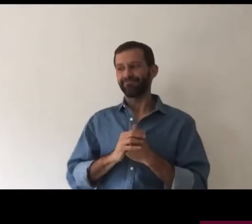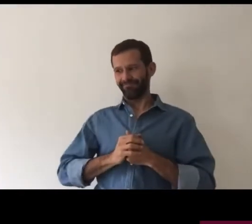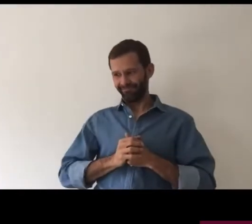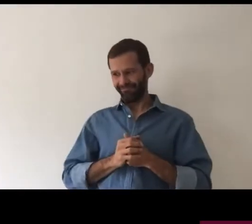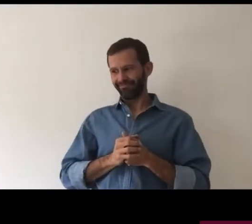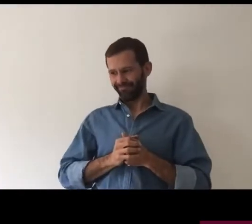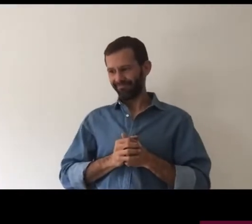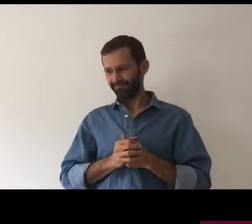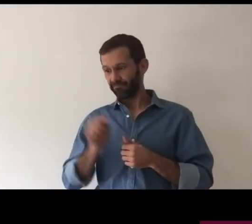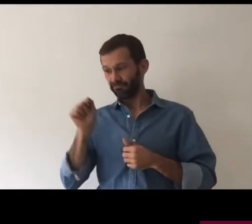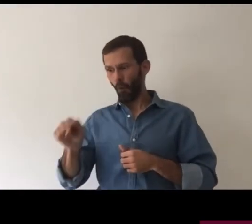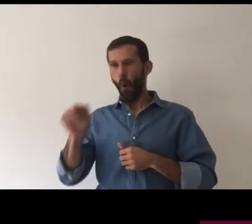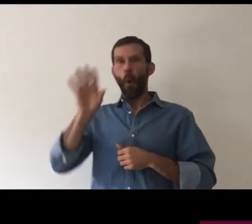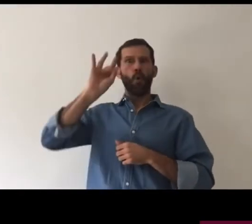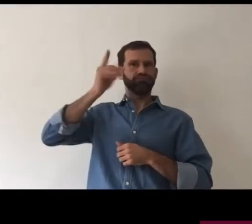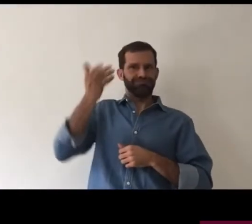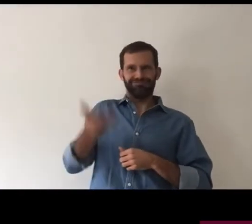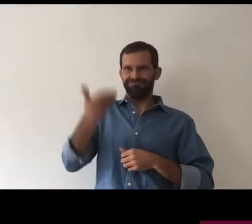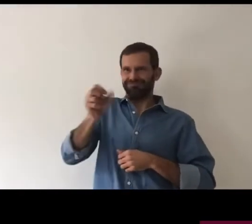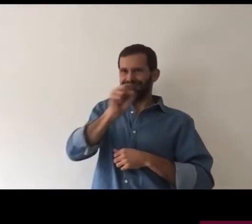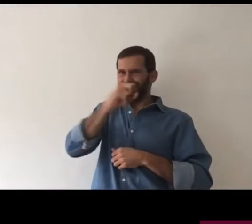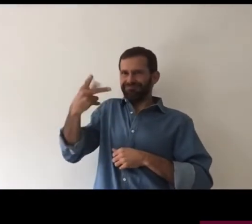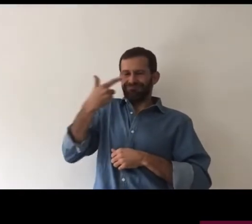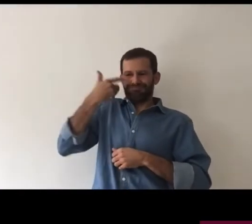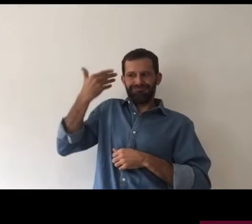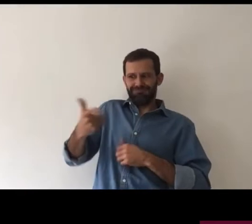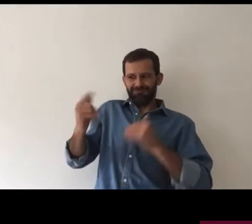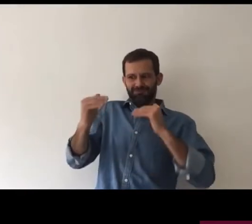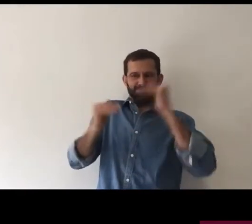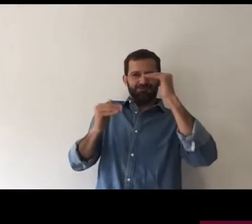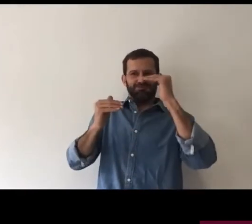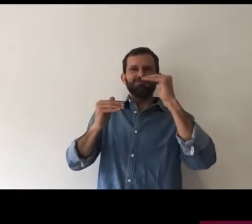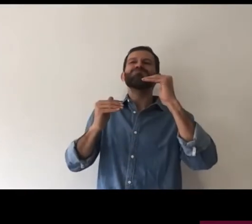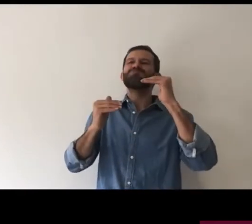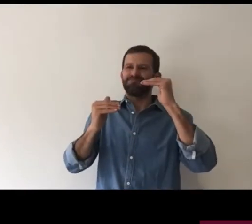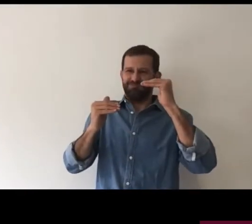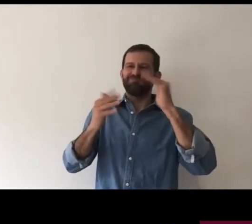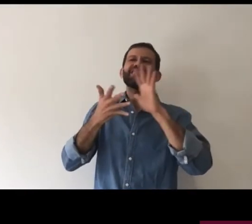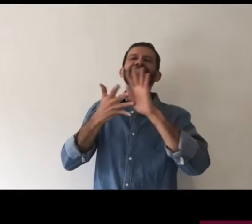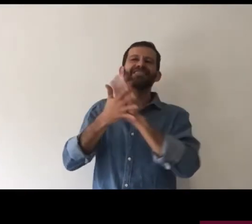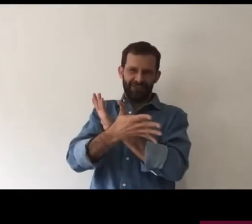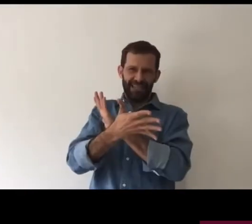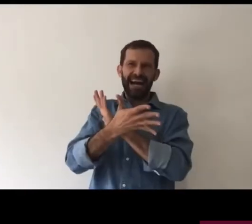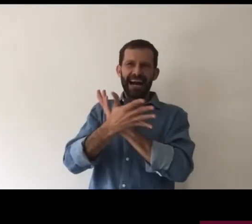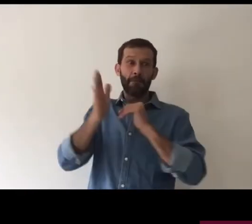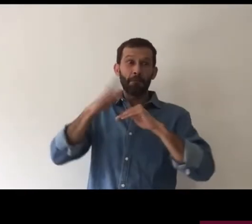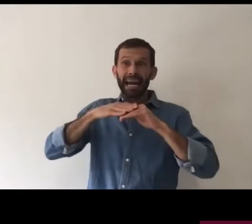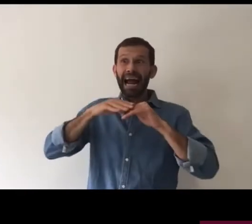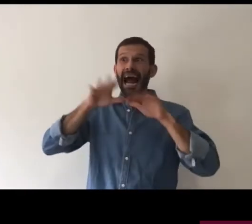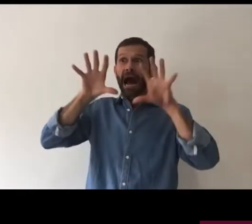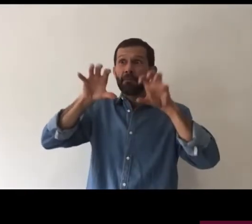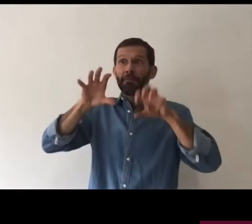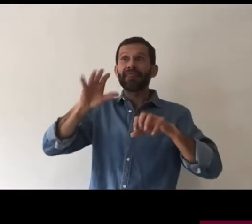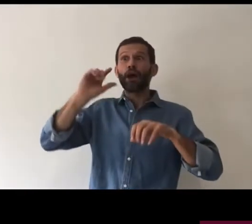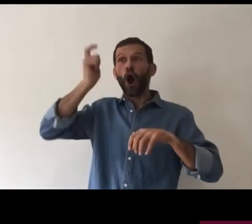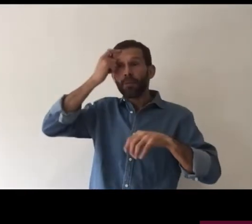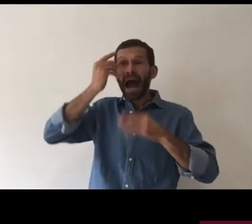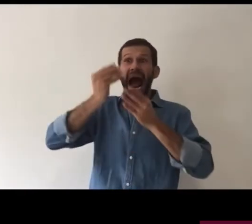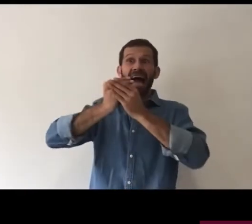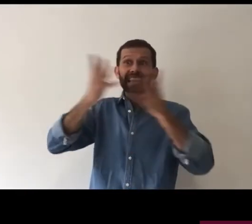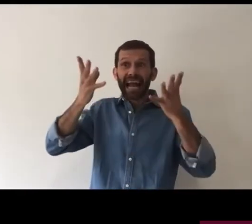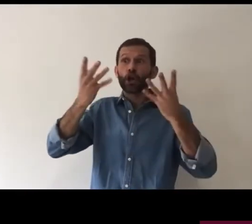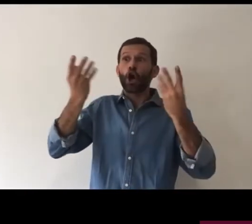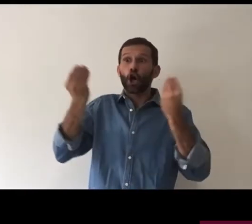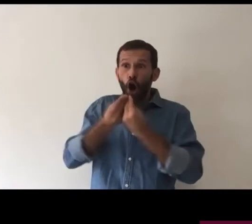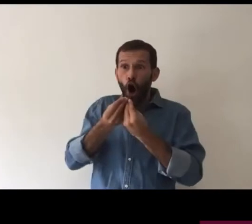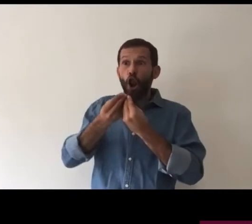metáfora conceptual, son mucho más fáciles de recordar y retener los conceptos abstractos de la segunda lengua. Aquí sí que se